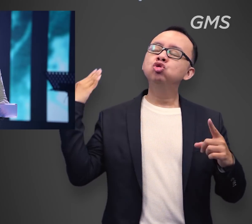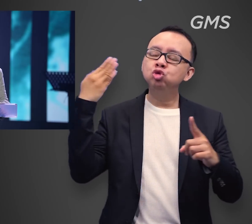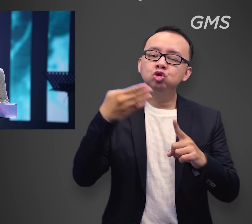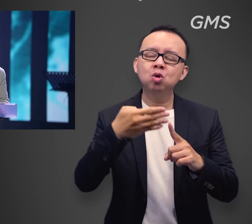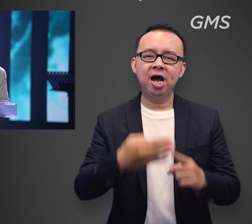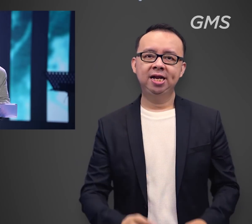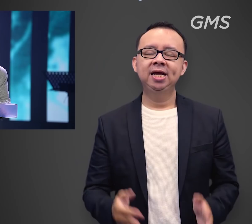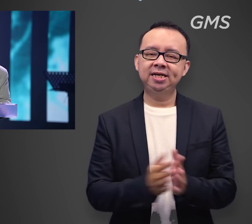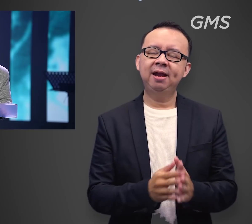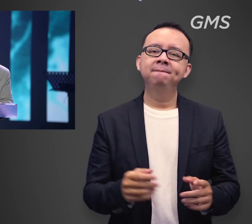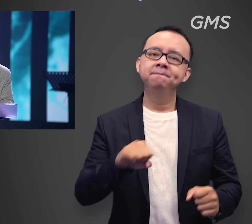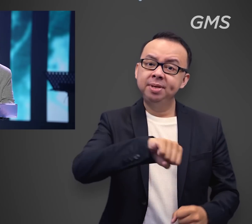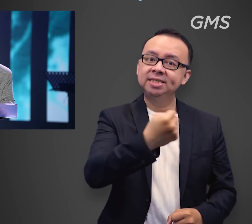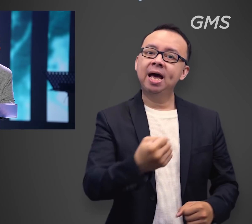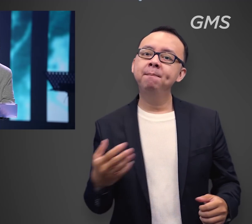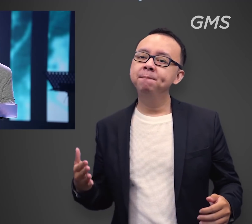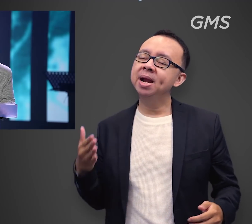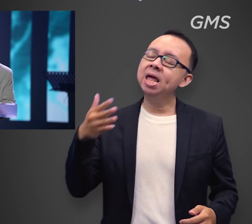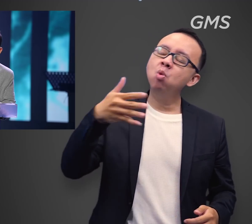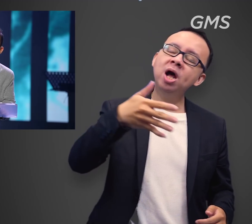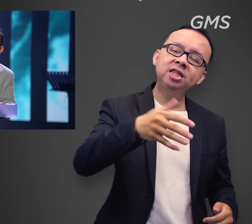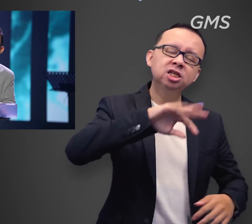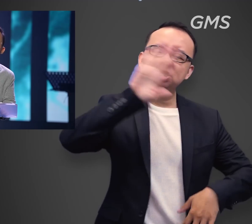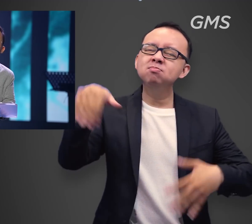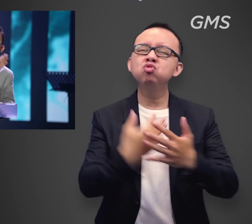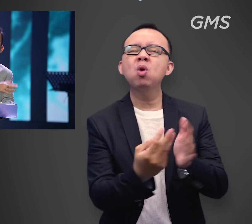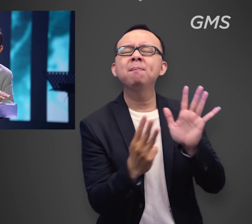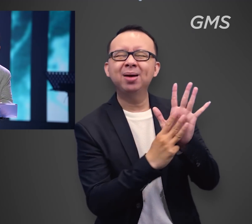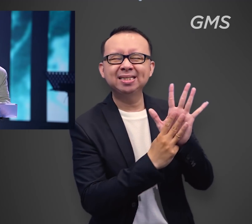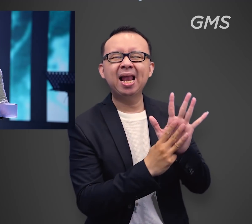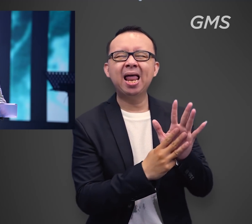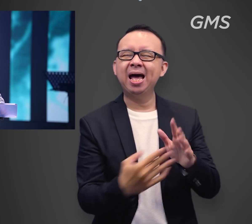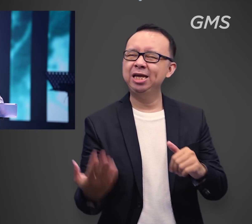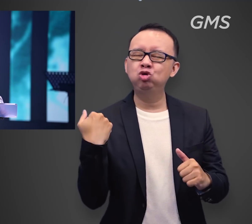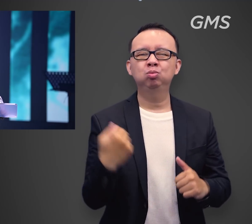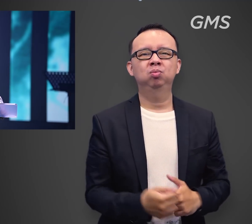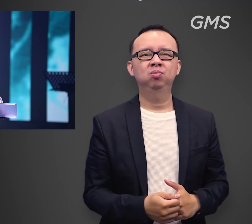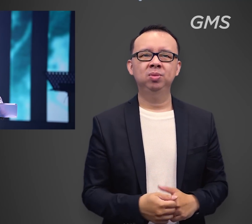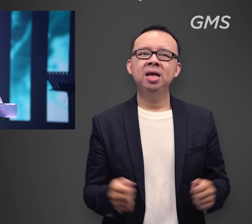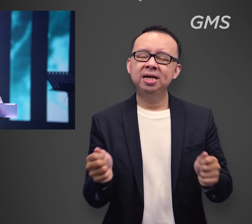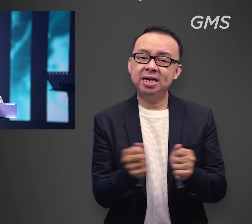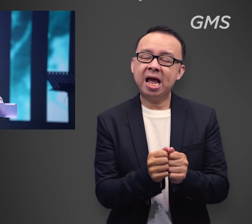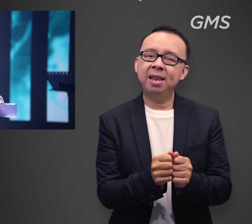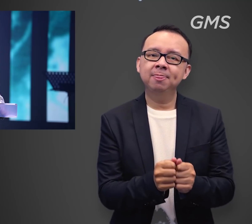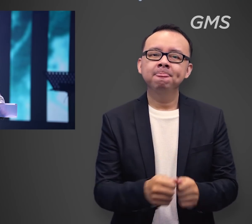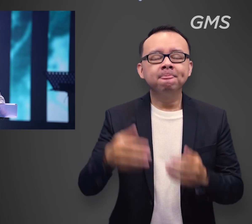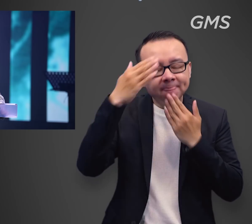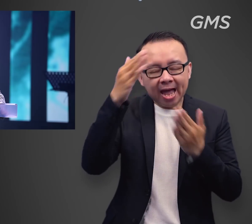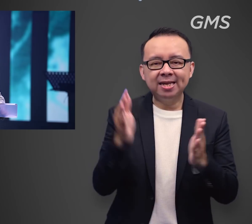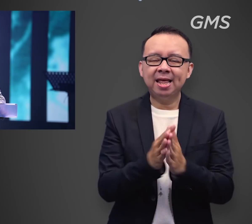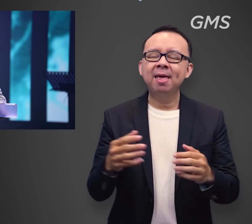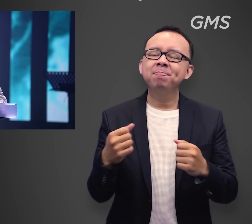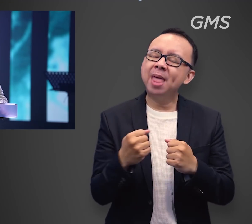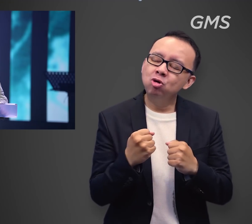melewati semua persoalan hidupnya. Dia bisa melewati semua persoalan hidupnya. Dengan apa? Dengan takut akan Tuhan. Dengan